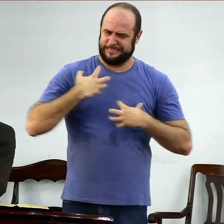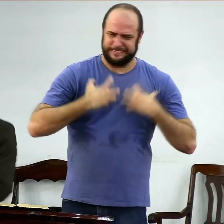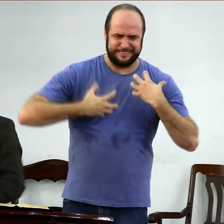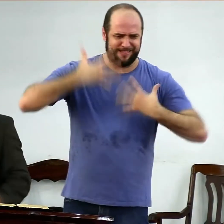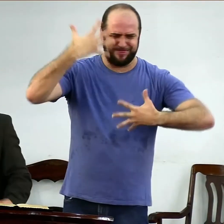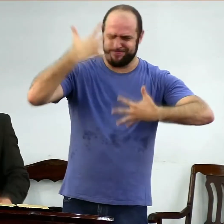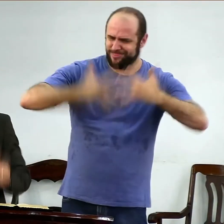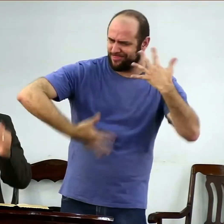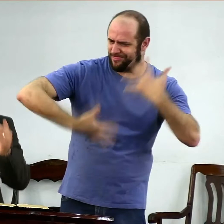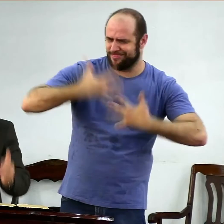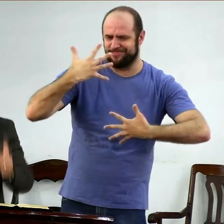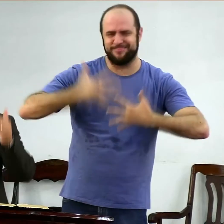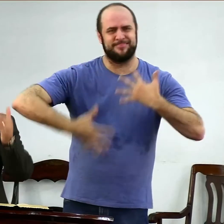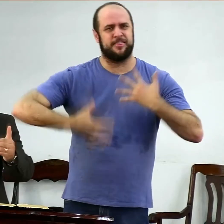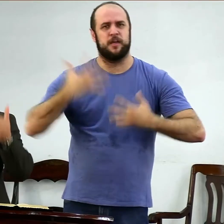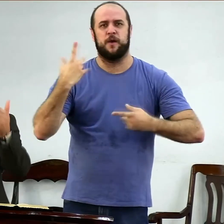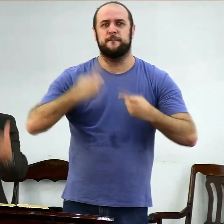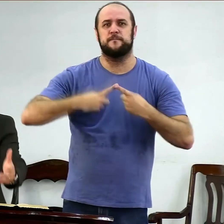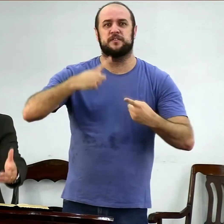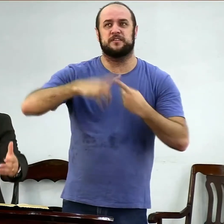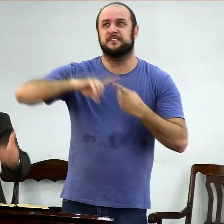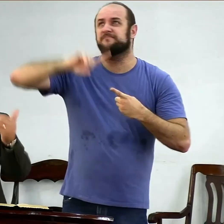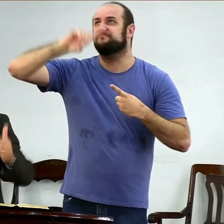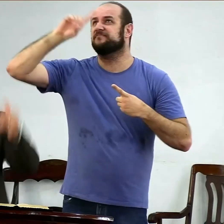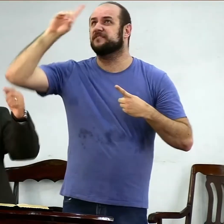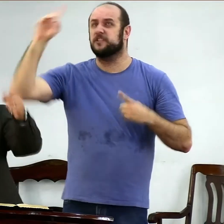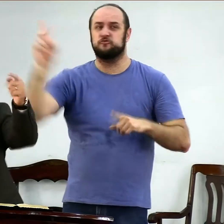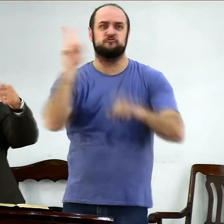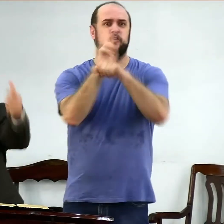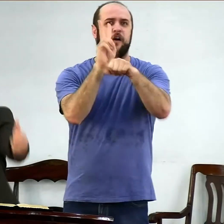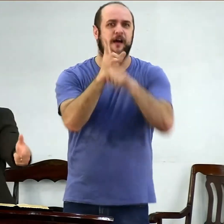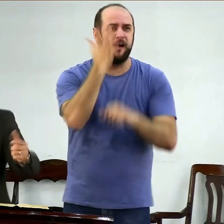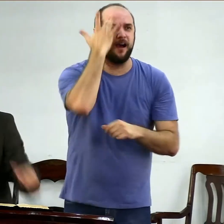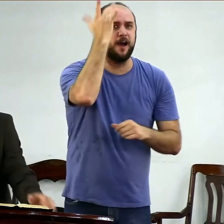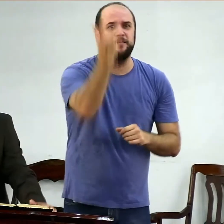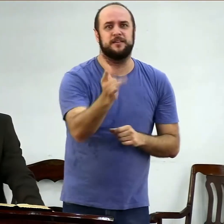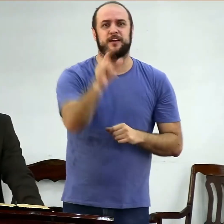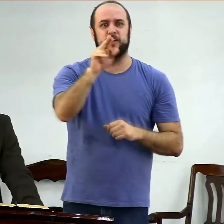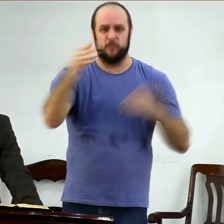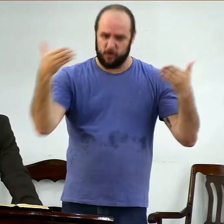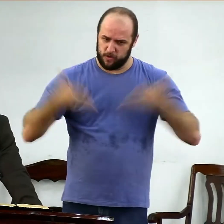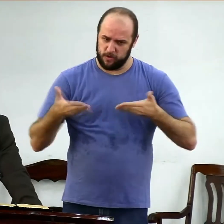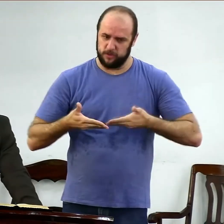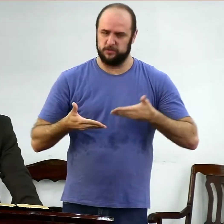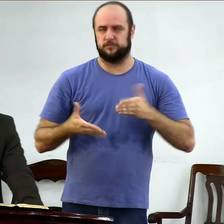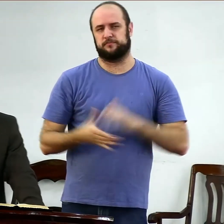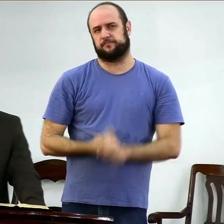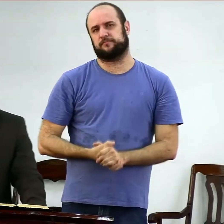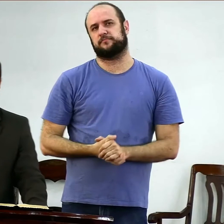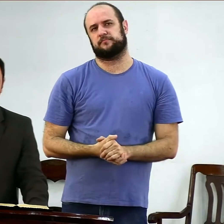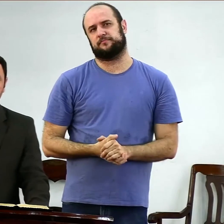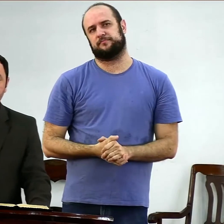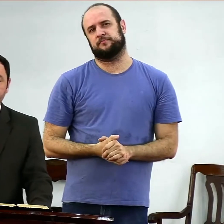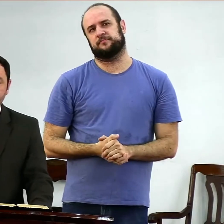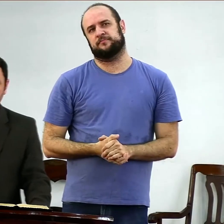é pecado, porque Deus é o Senhor do amanhã, assim como é o de hoje.